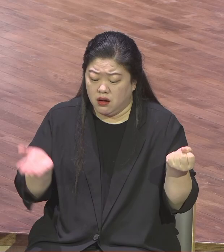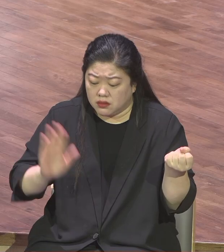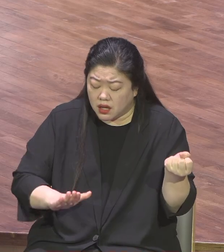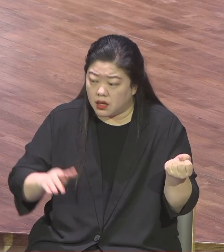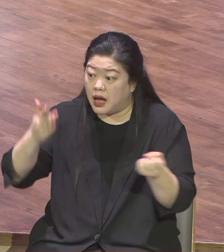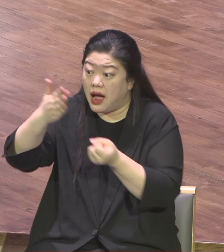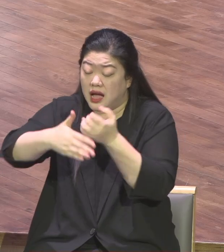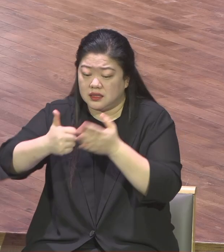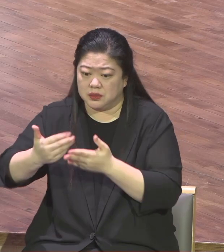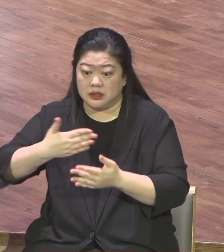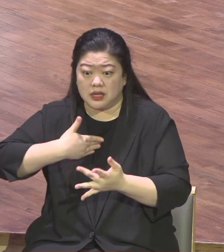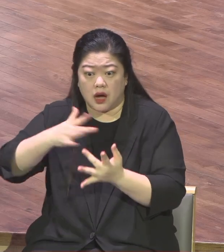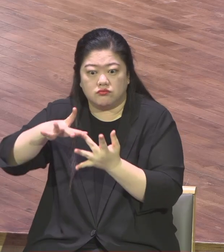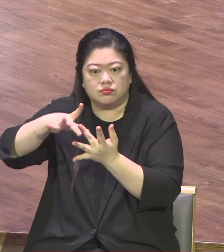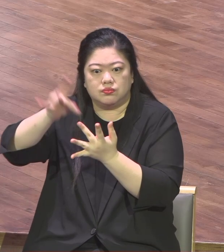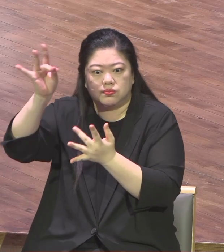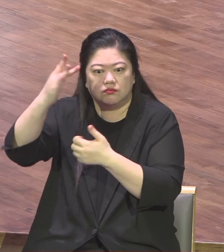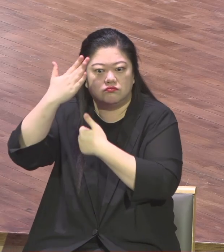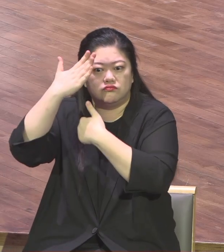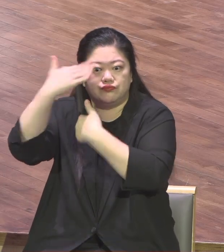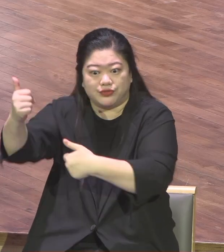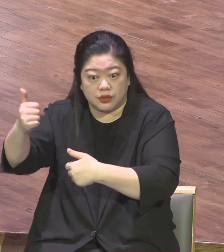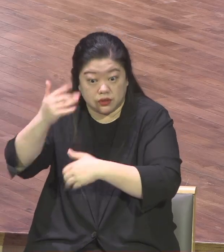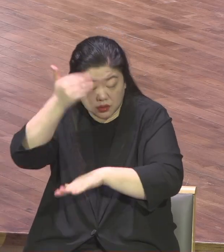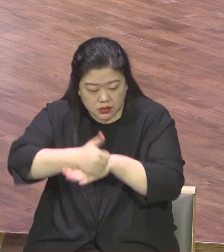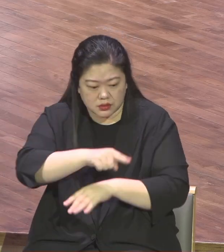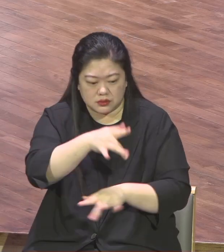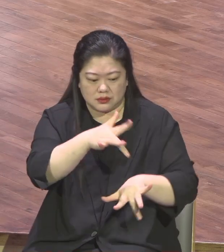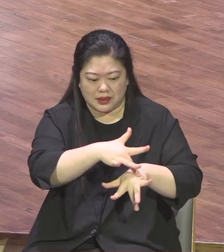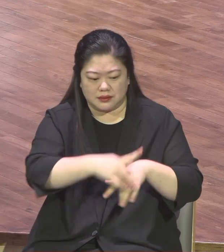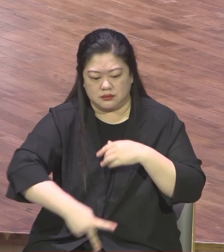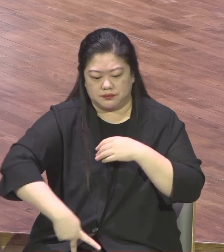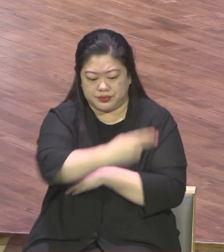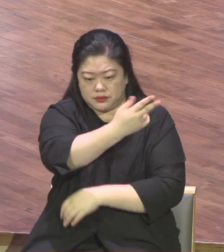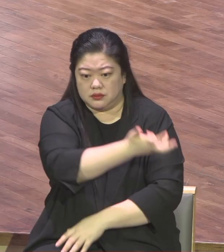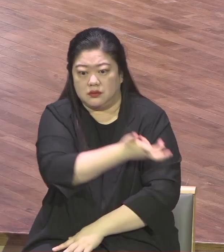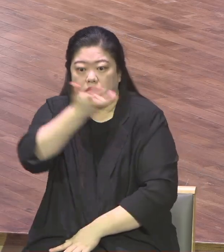신분이 회복되는 재창조의 축복을 주셨다.